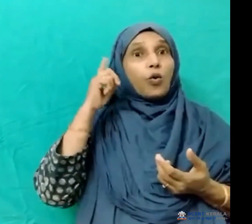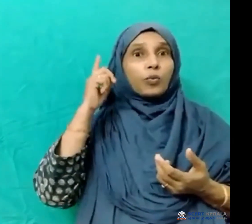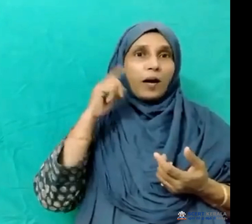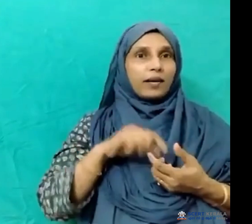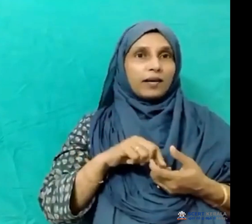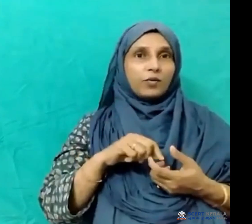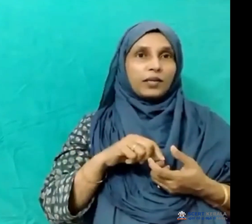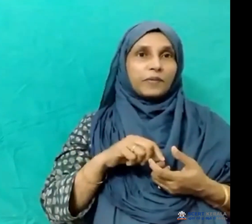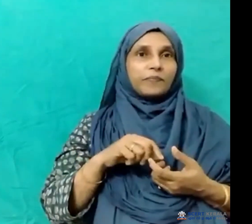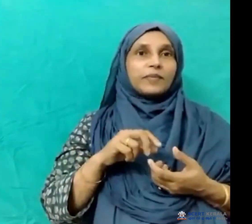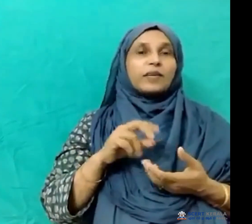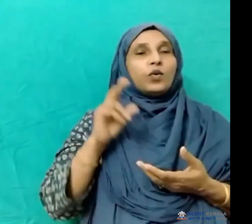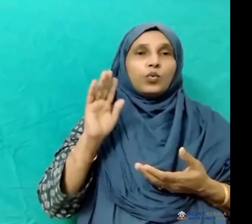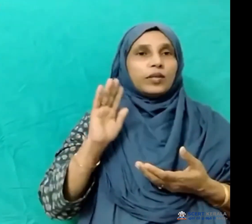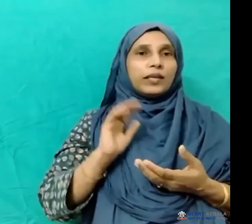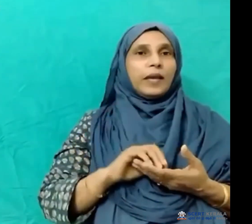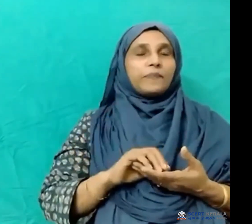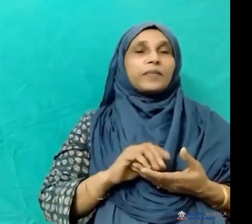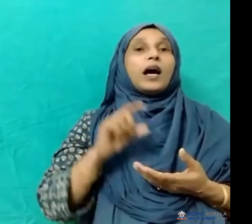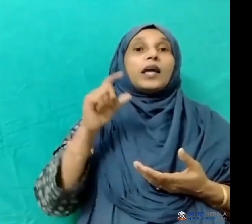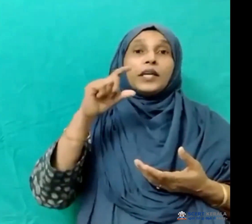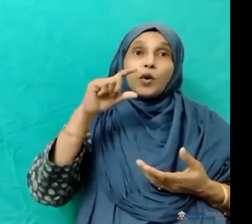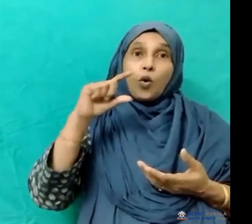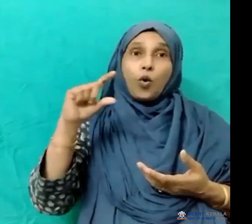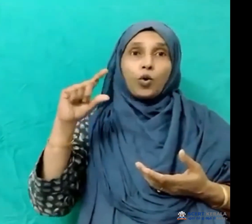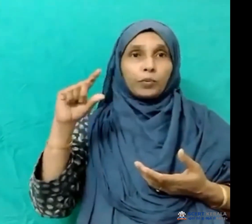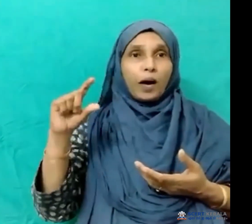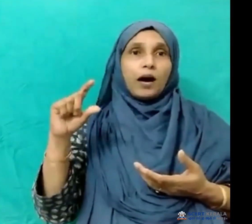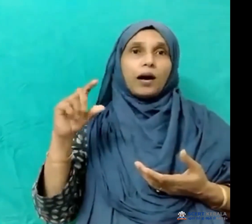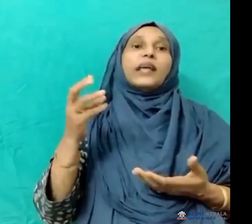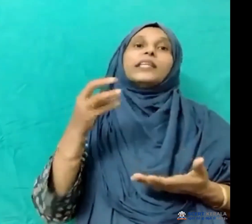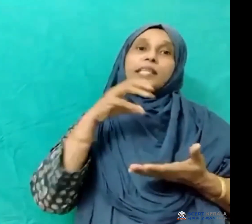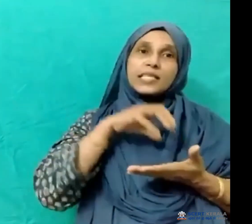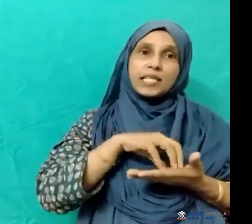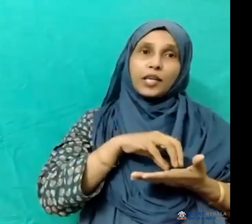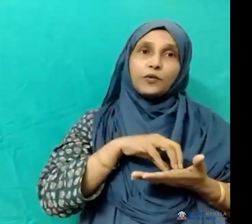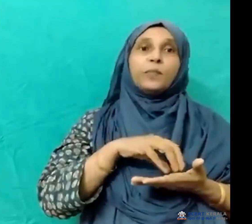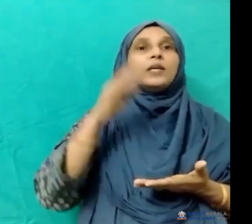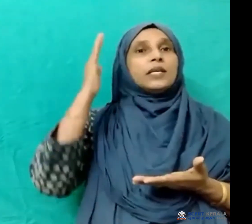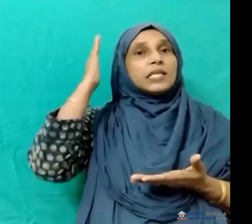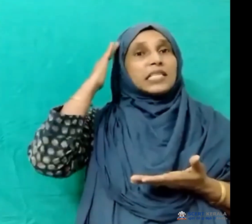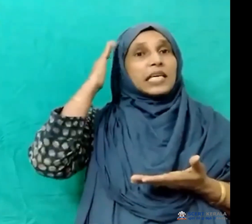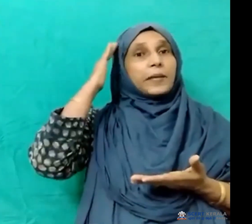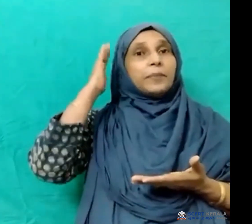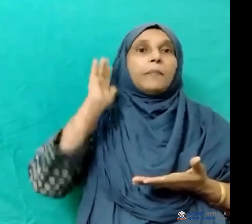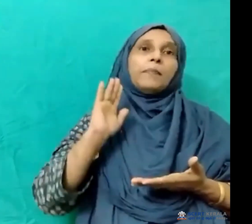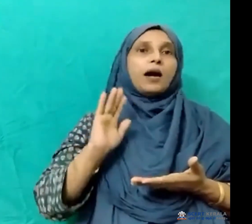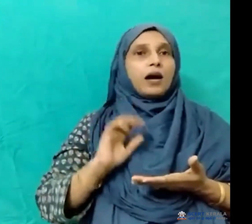ഓർമ്മ ഉണ്ട്, അല്ലെ? ആ ഈ ഓർമ്മ, അതിന്റെ സ്ഥാനവും സെറിബ്രം